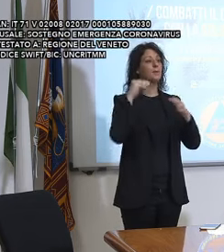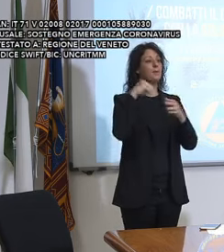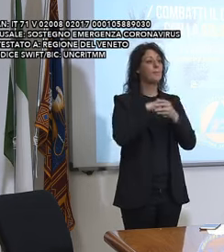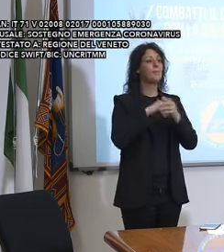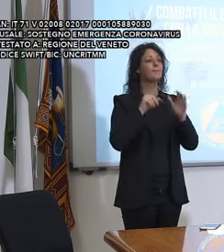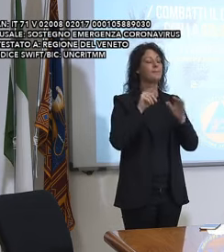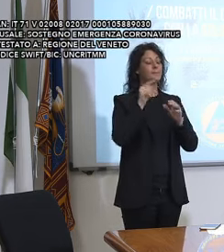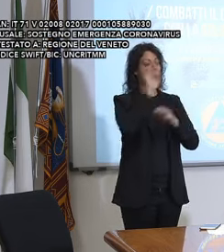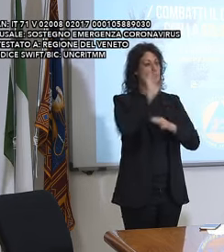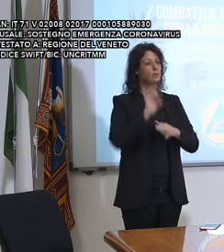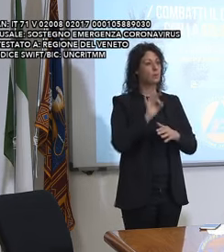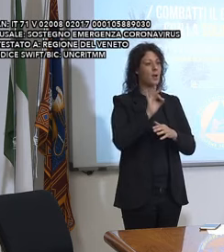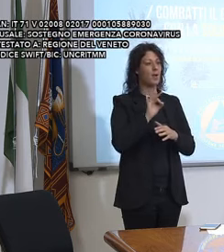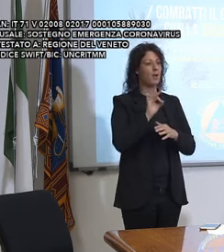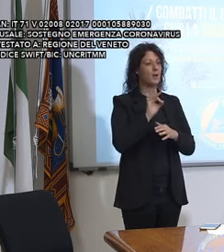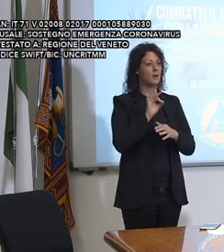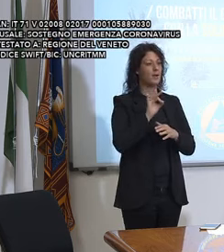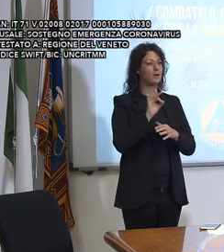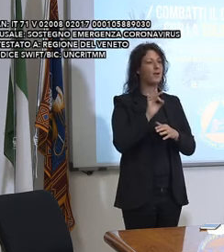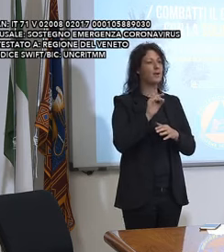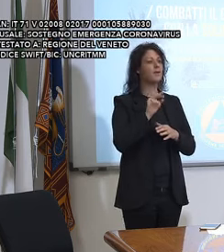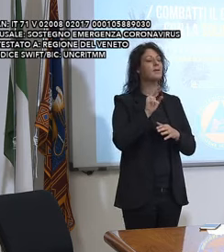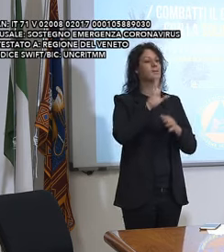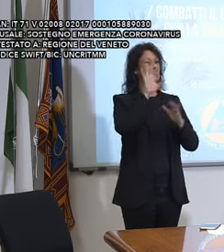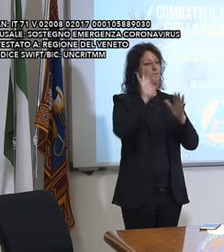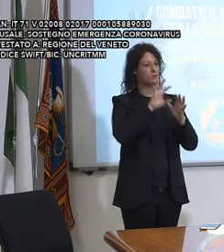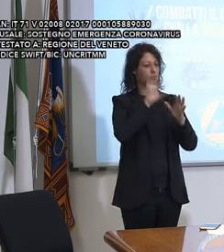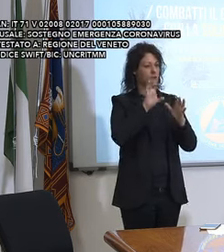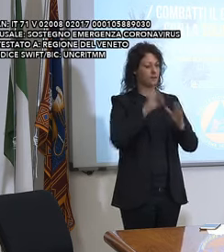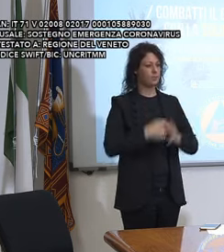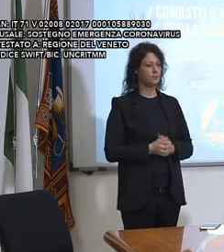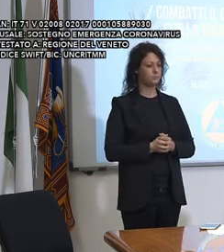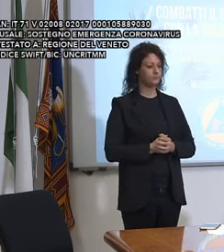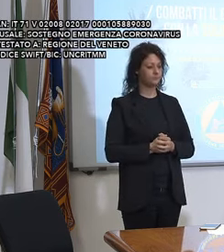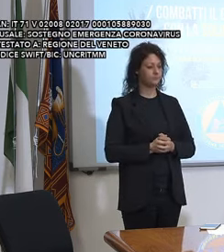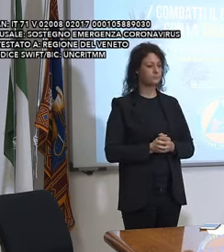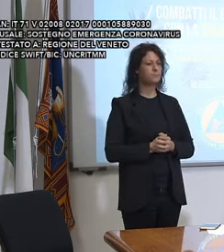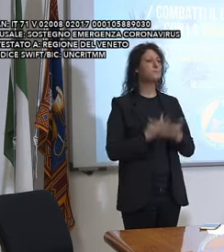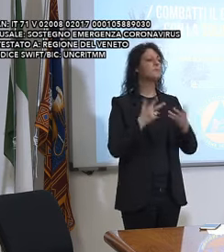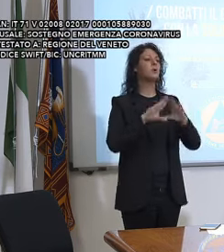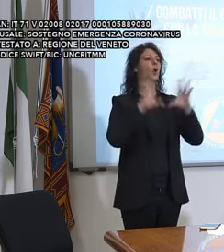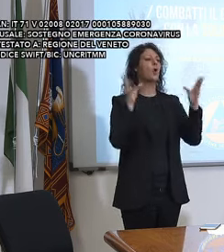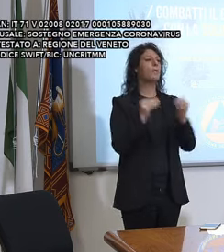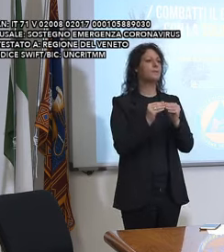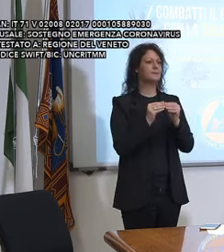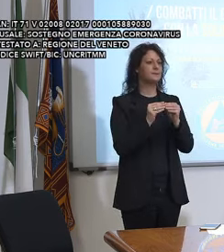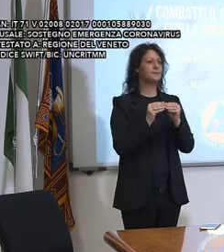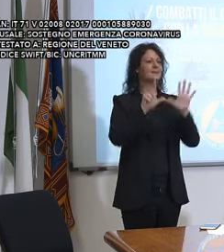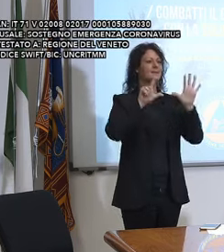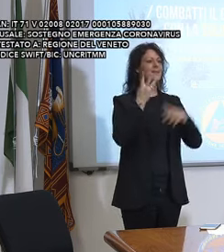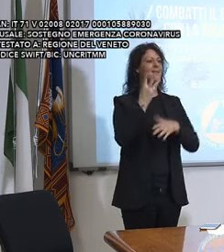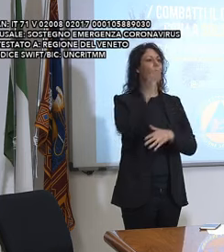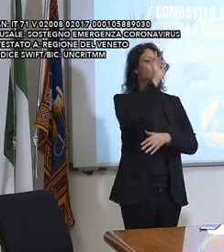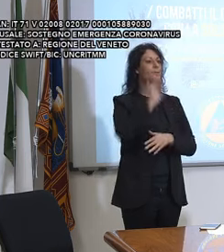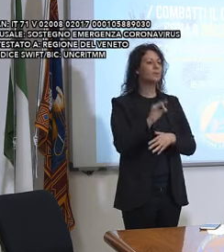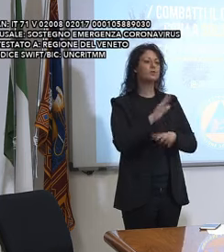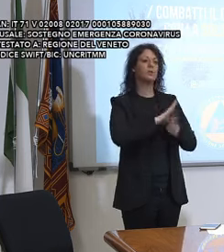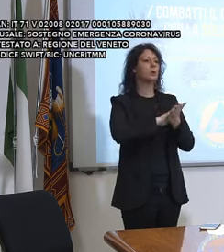Però il dato principale credo che è quello complessivo, ossia 244, 74%